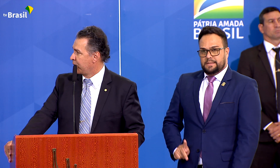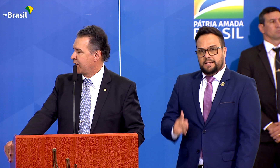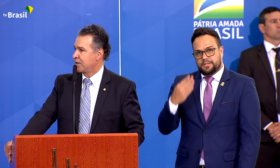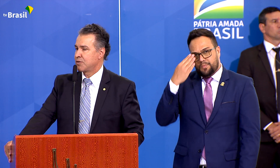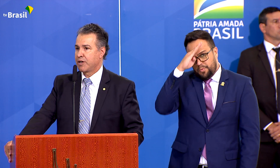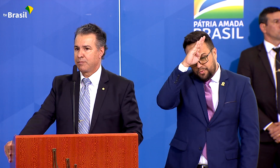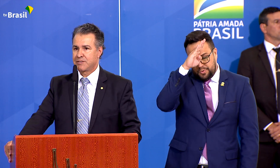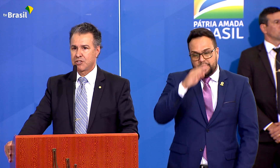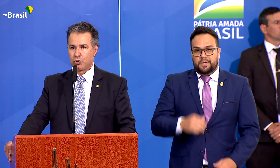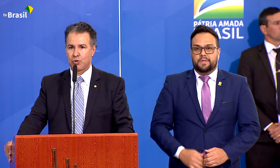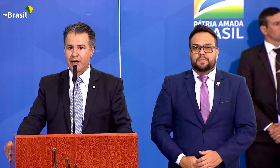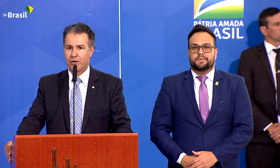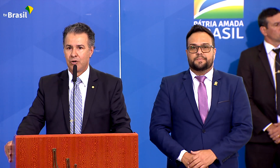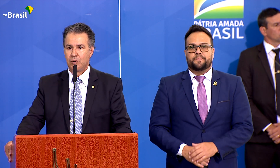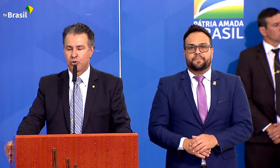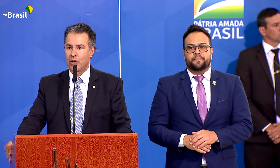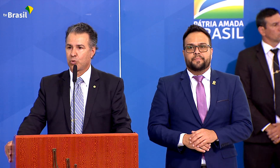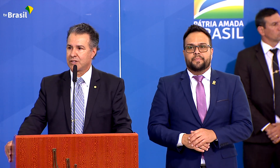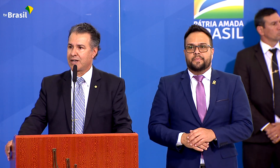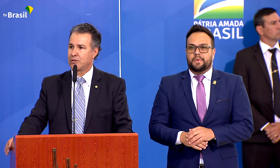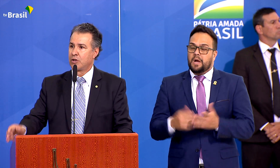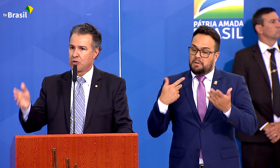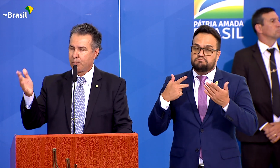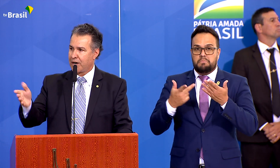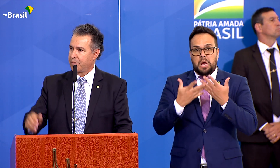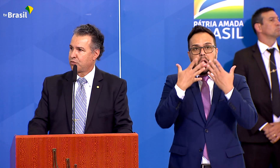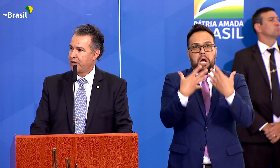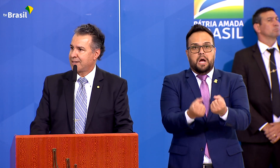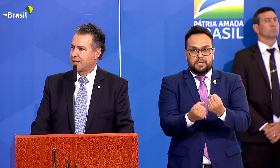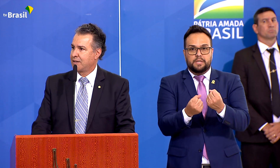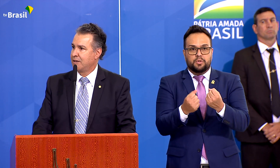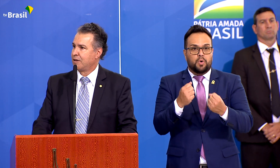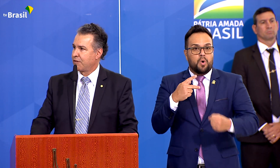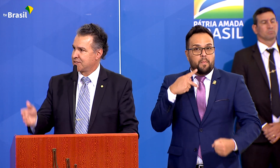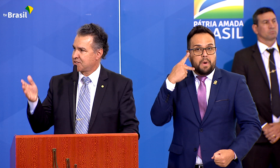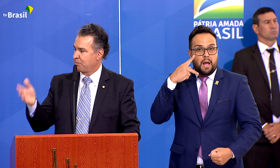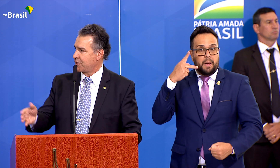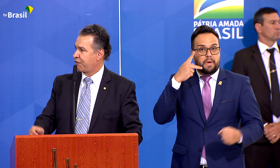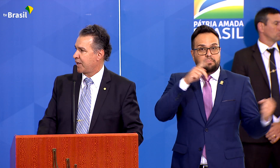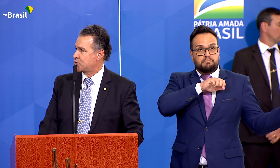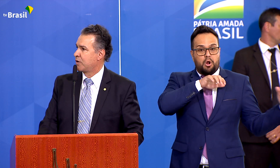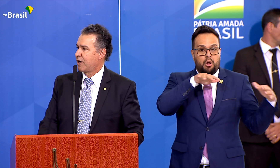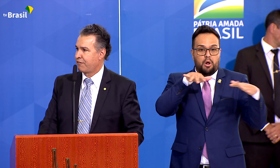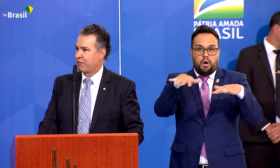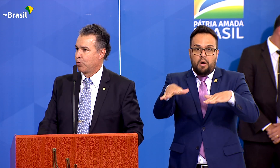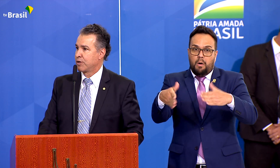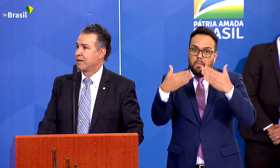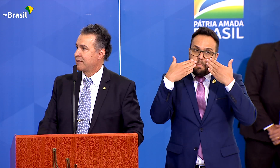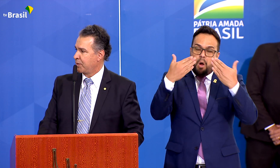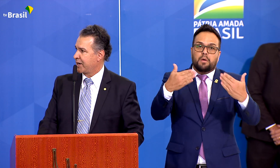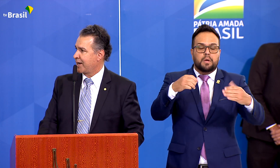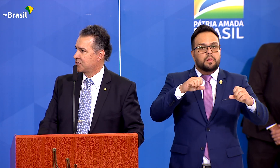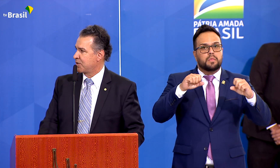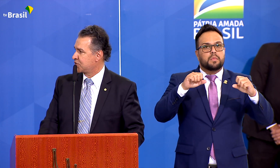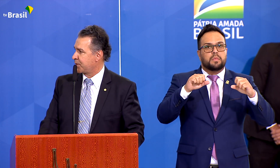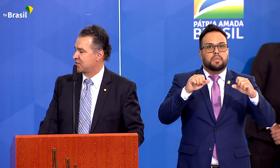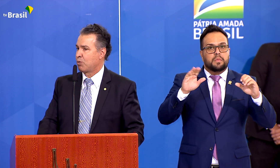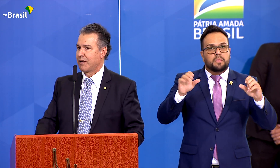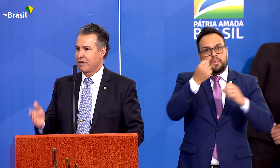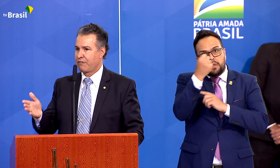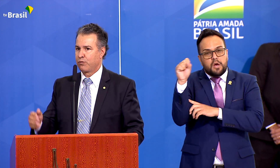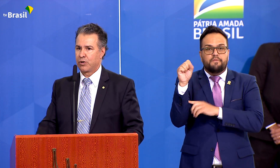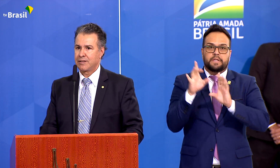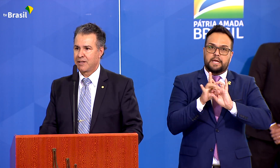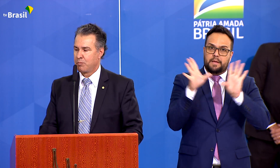da república Jair Messias bolsonaro por ter autorizado que o Parlamento viesse aqui fazer esse Manifesto a favor da liberdade